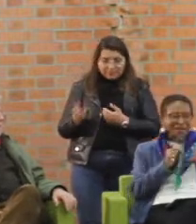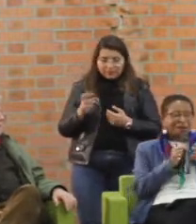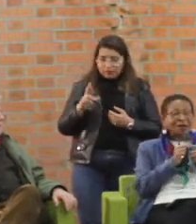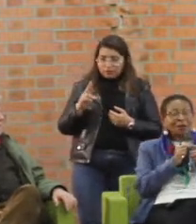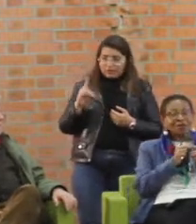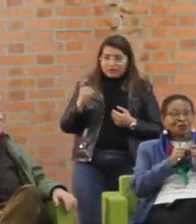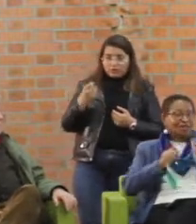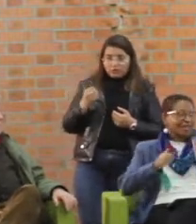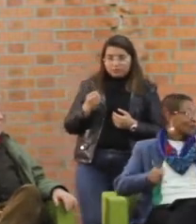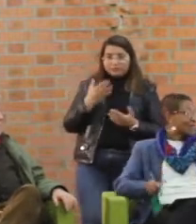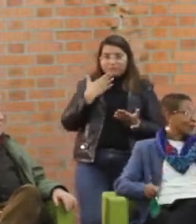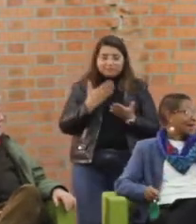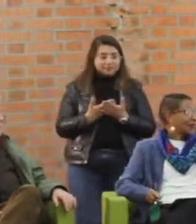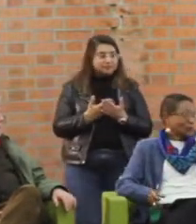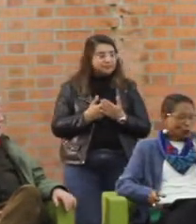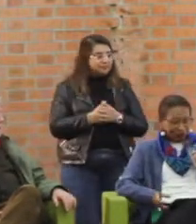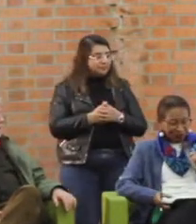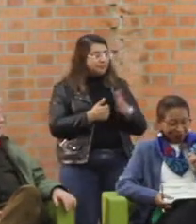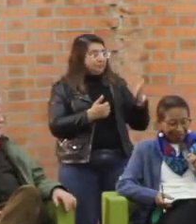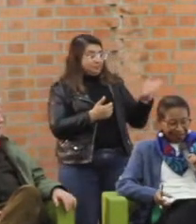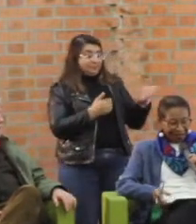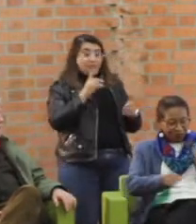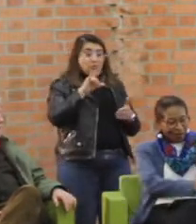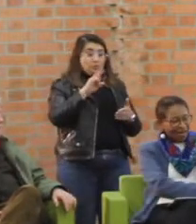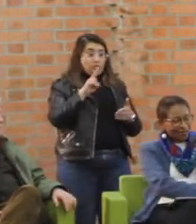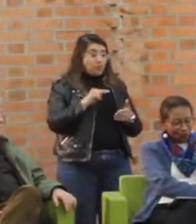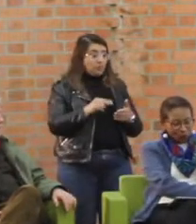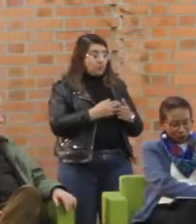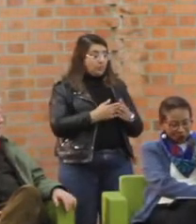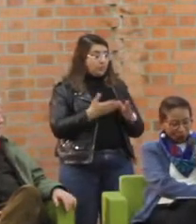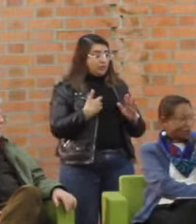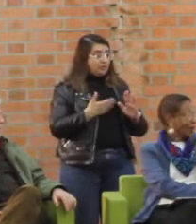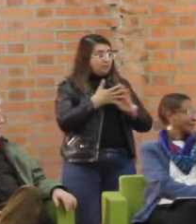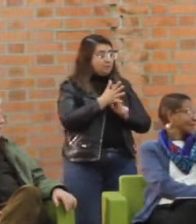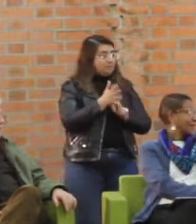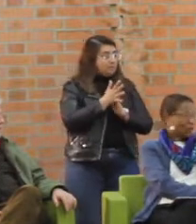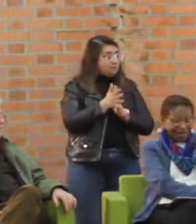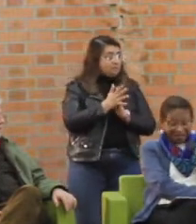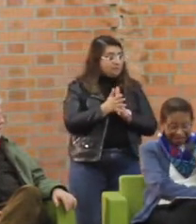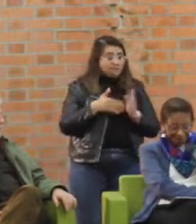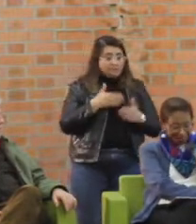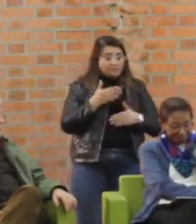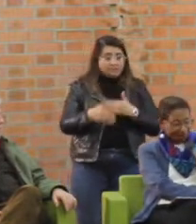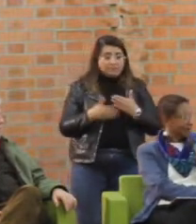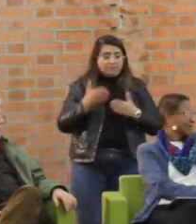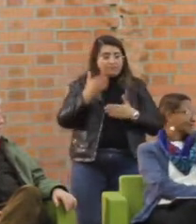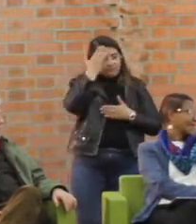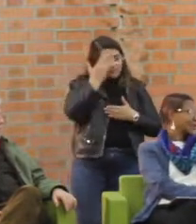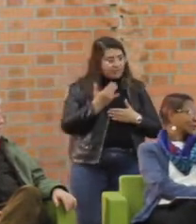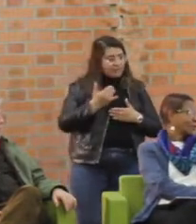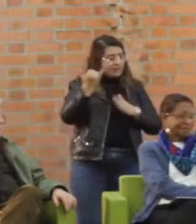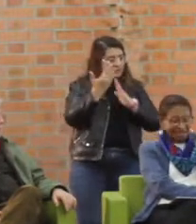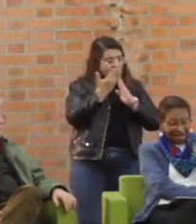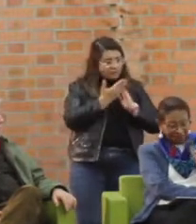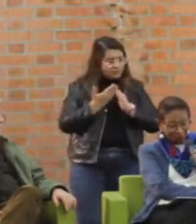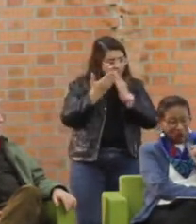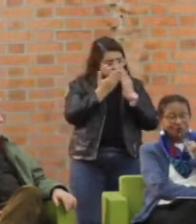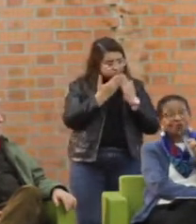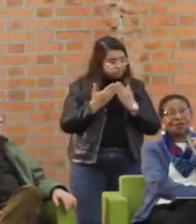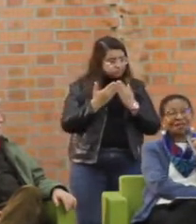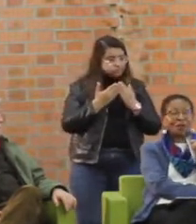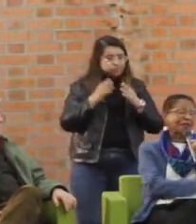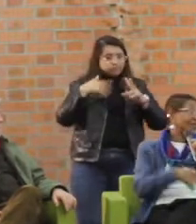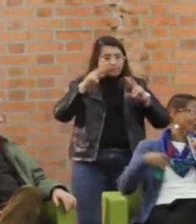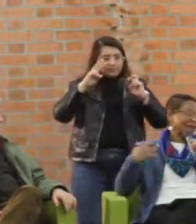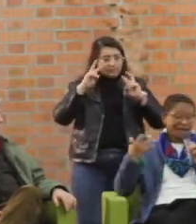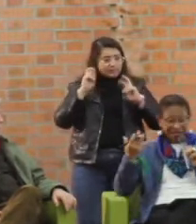vamos a escuchar Entonces ahora Ruth en tu caso Ruth tu has cultivado una trayectoria académica enseñando a investigando